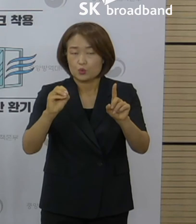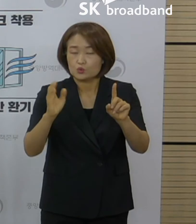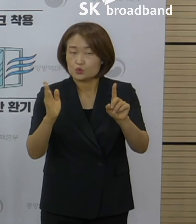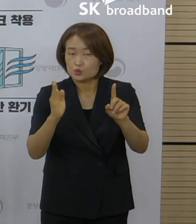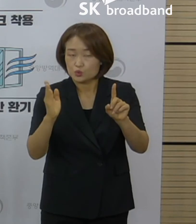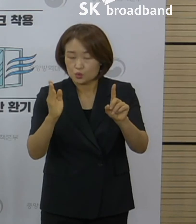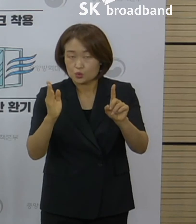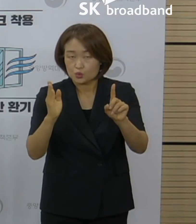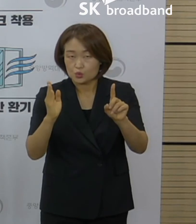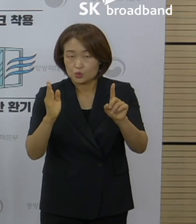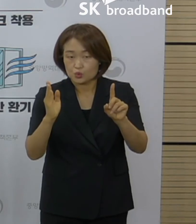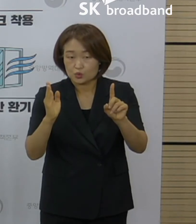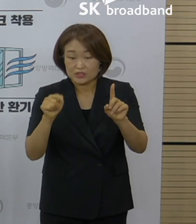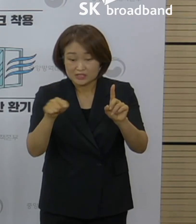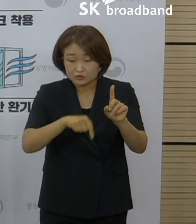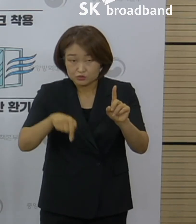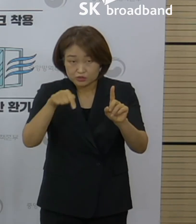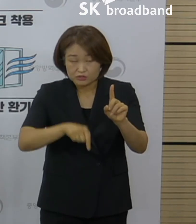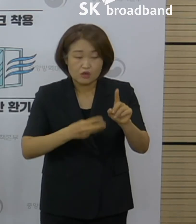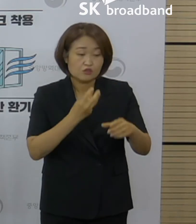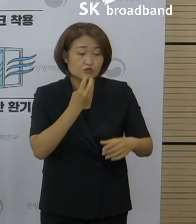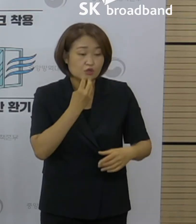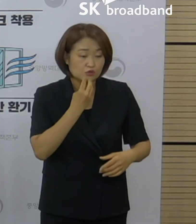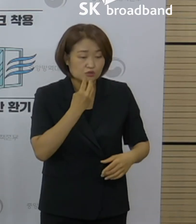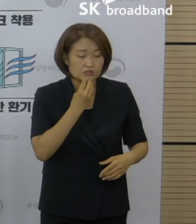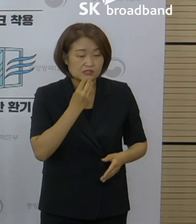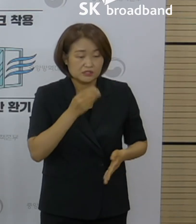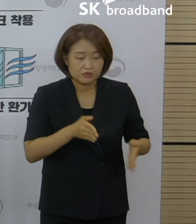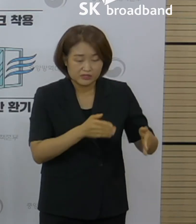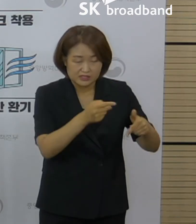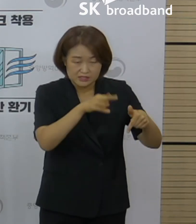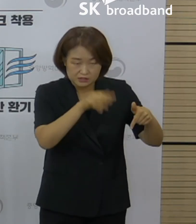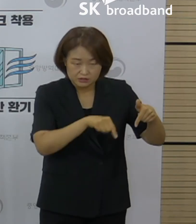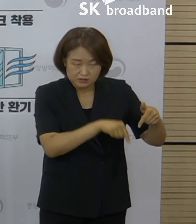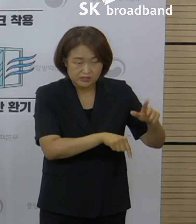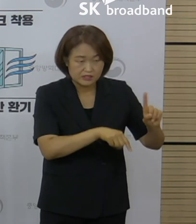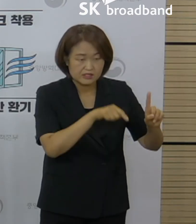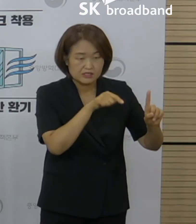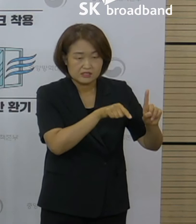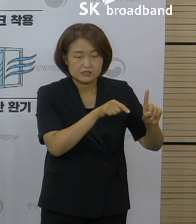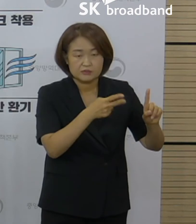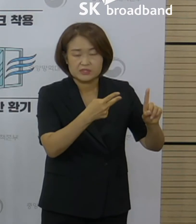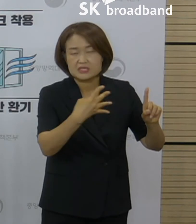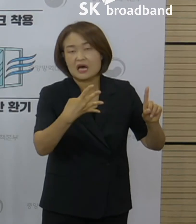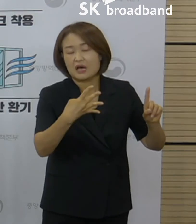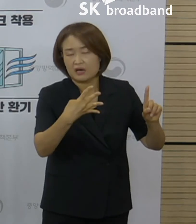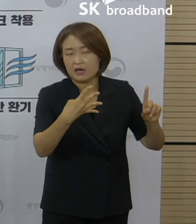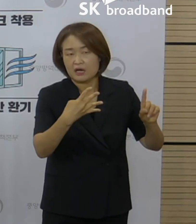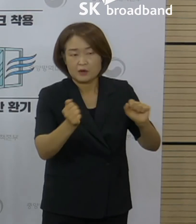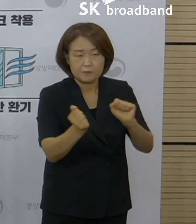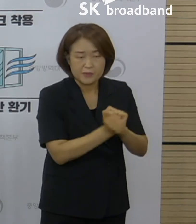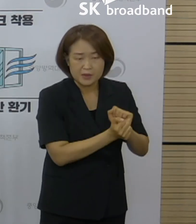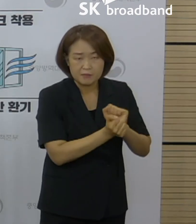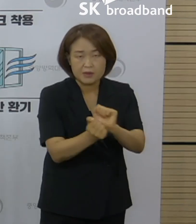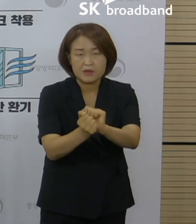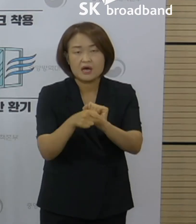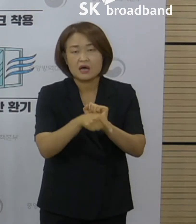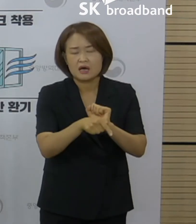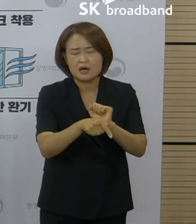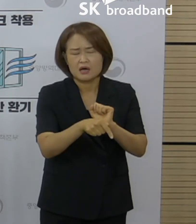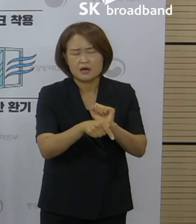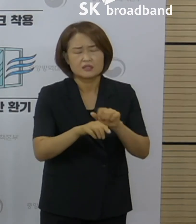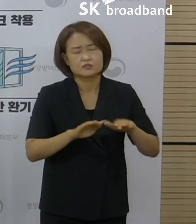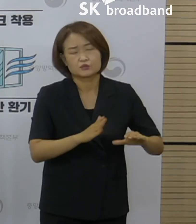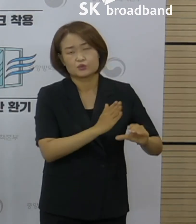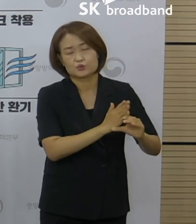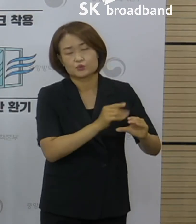그리고 그중에서도 수도권 즉 서울, 인천, 경기를 중심으로 해서는 1.24 정도의 기초재생산지수를 보이고